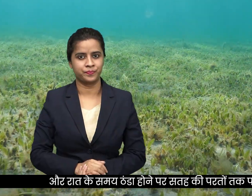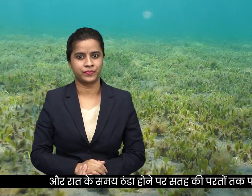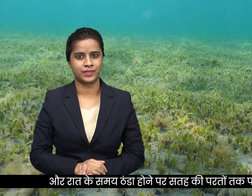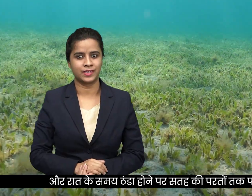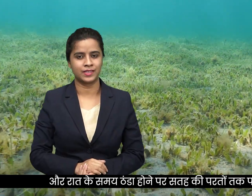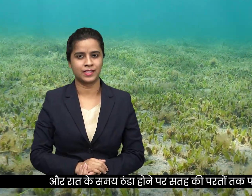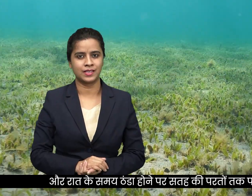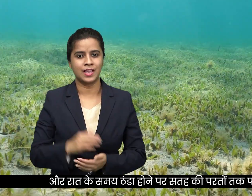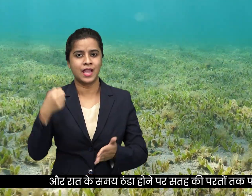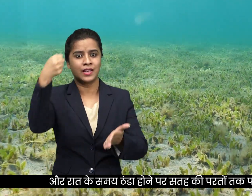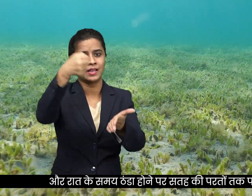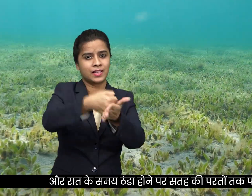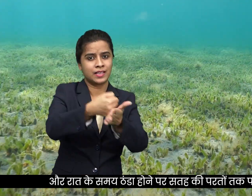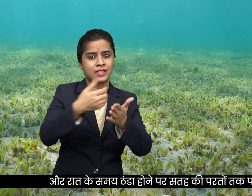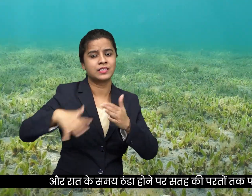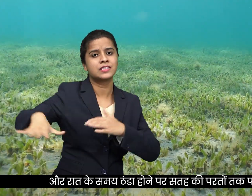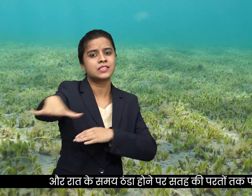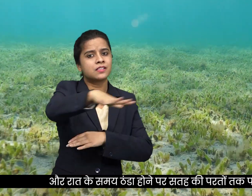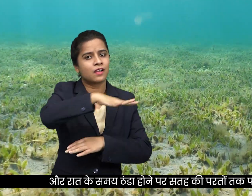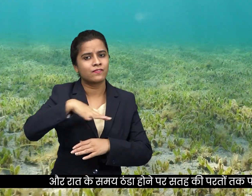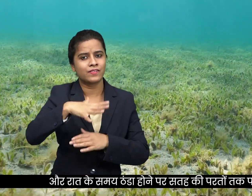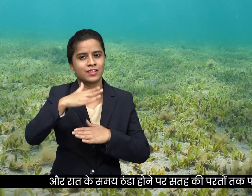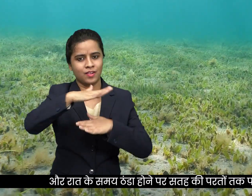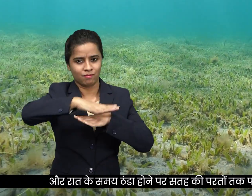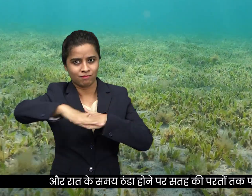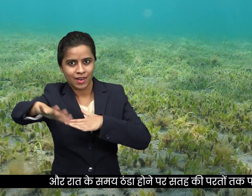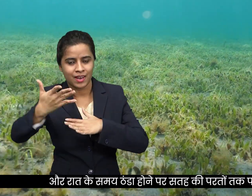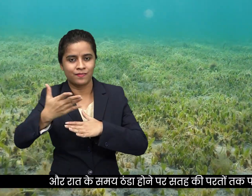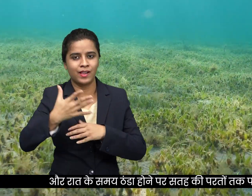और रात के समय ठंडा होने पर सतह की परतों तक